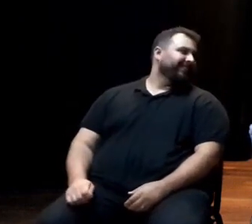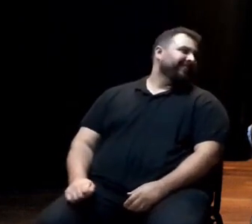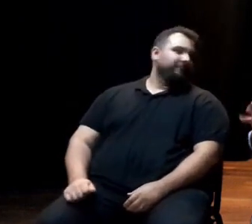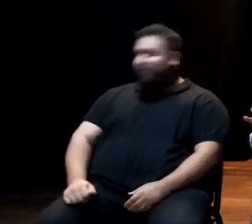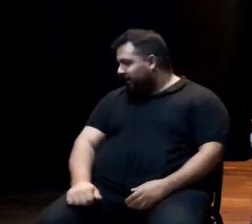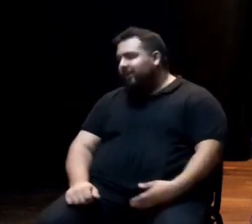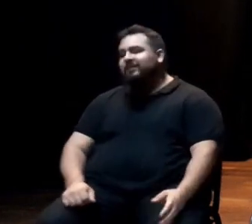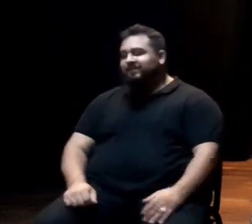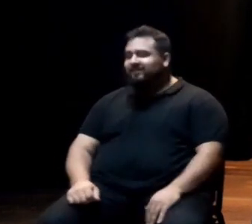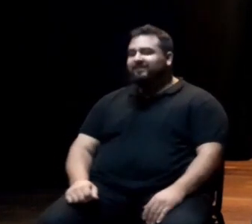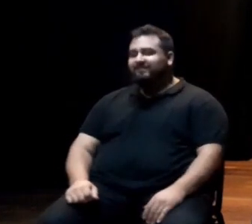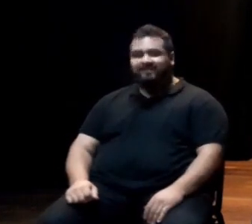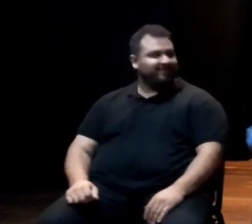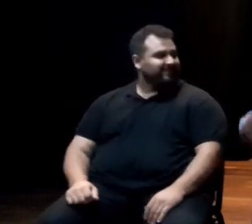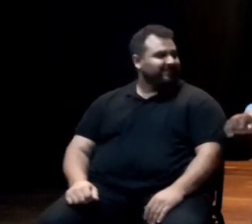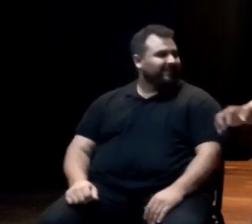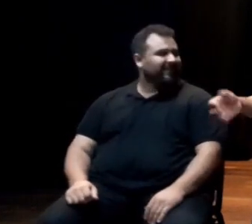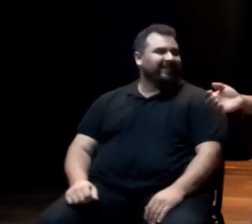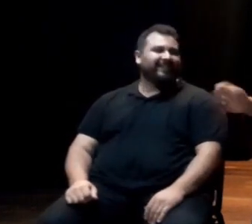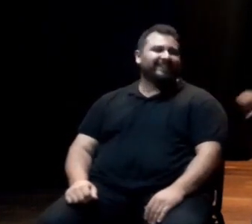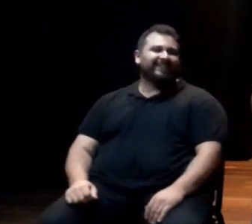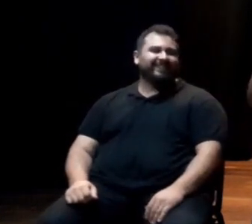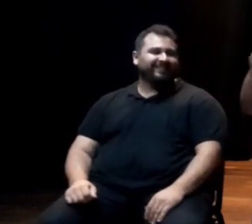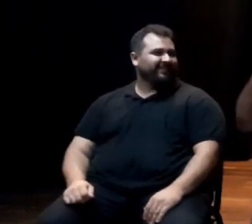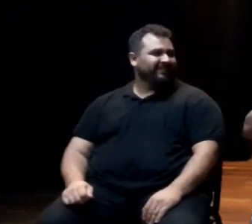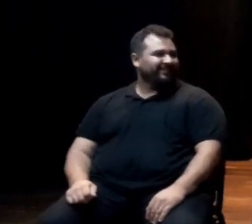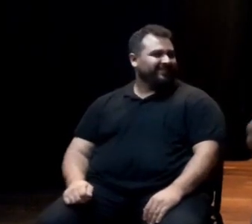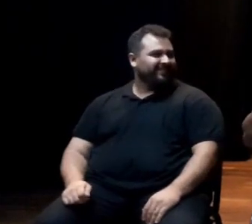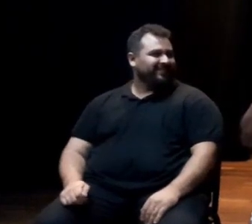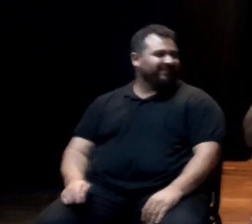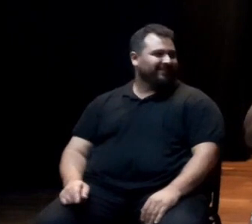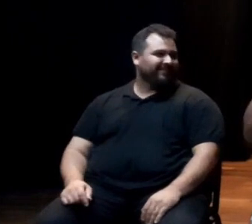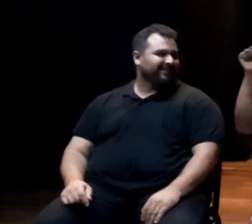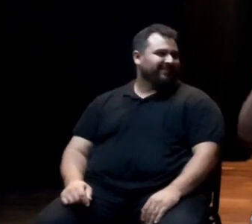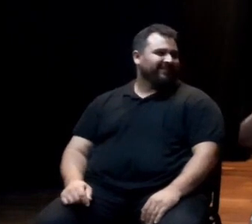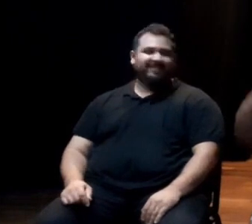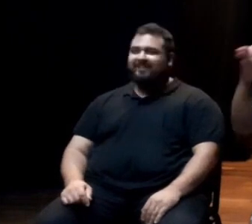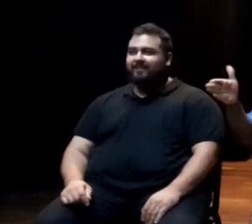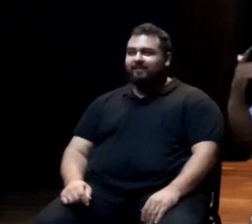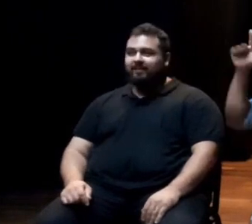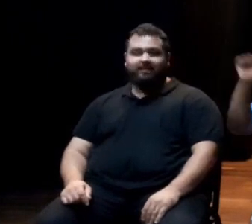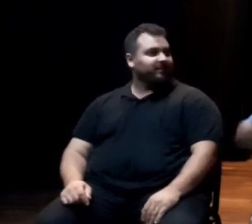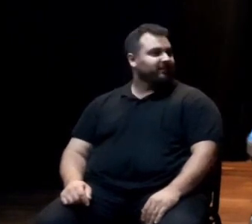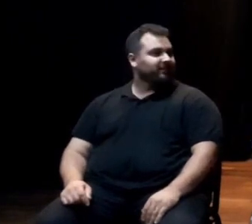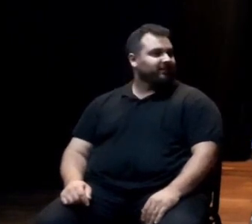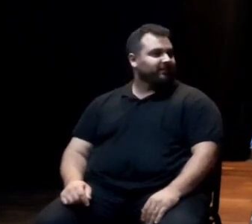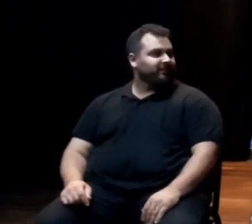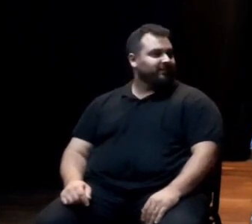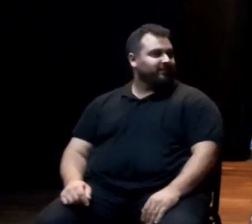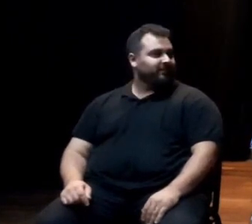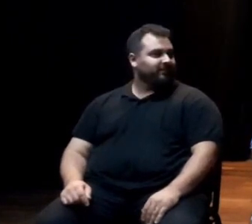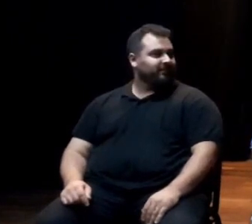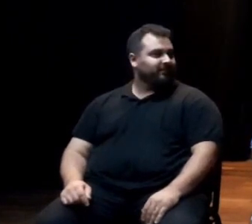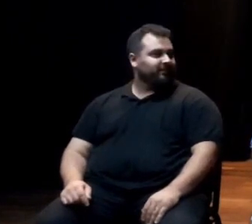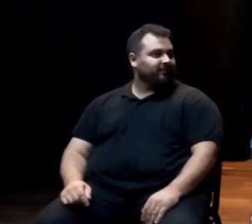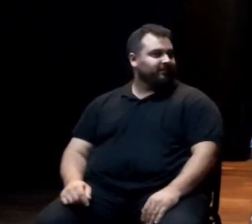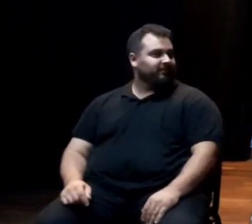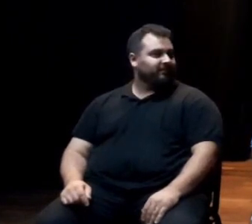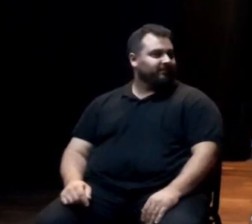Eu posso responder ele mesmo? Pode. Isso que você está me falando Quer que eu faça cai tua num voz? outro lugar. Hã? Quer que eu faça tua